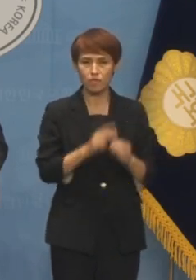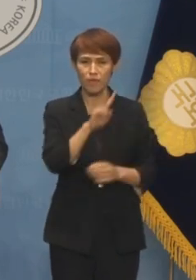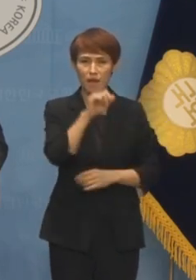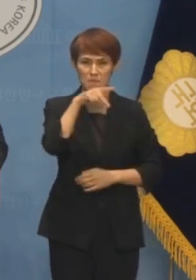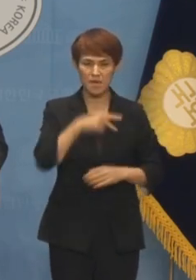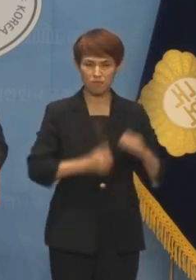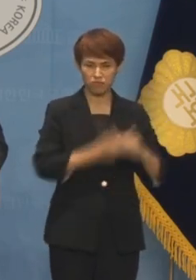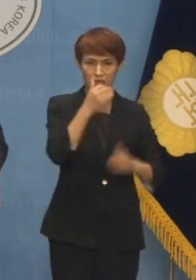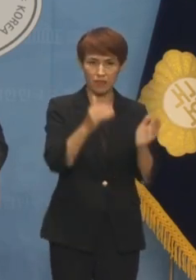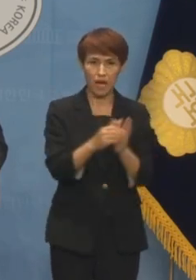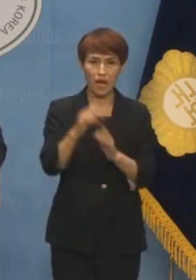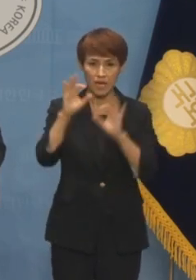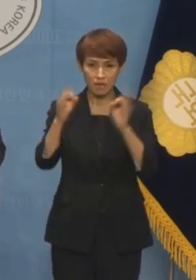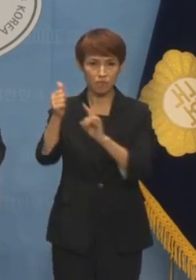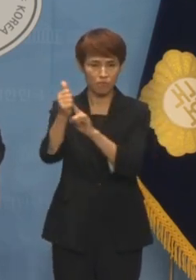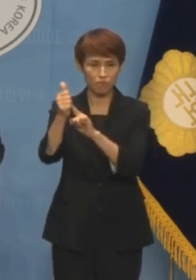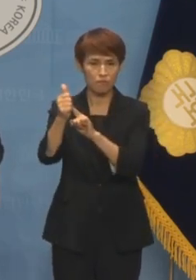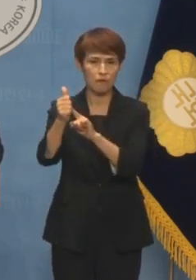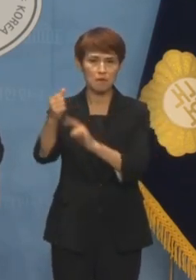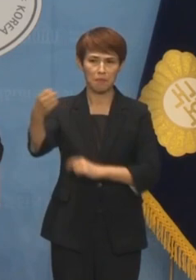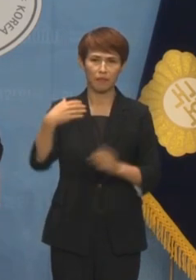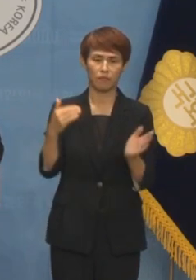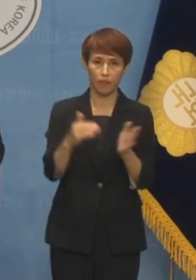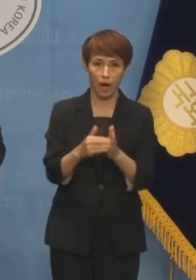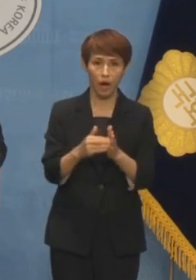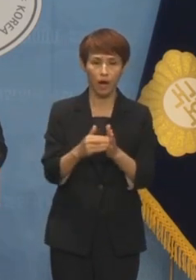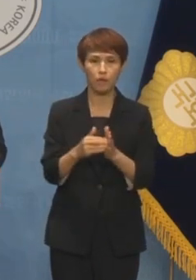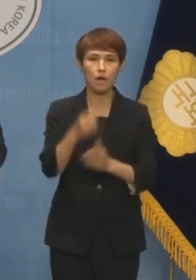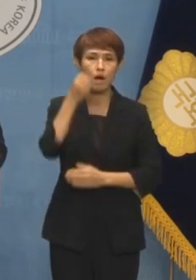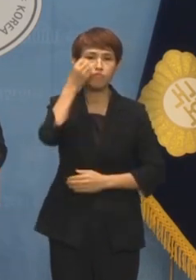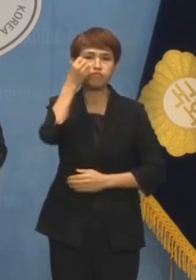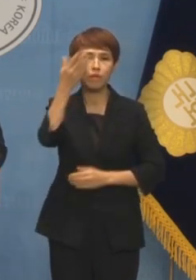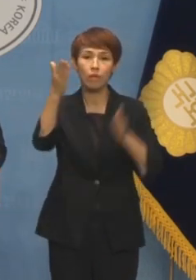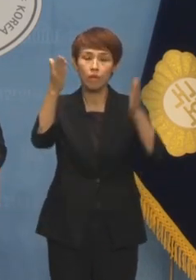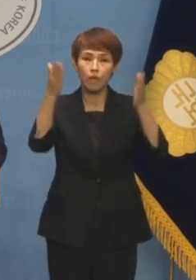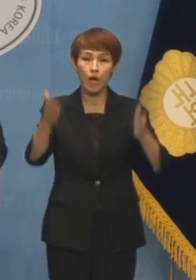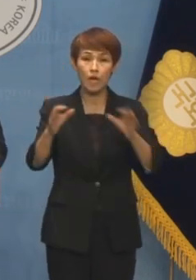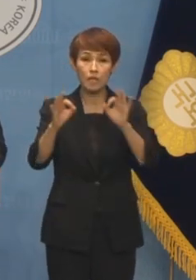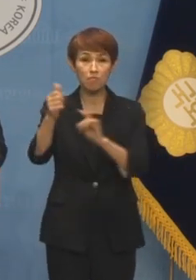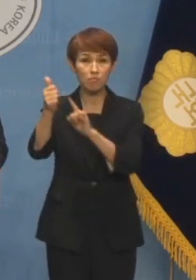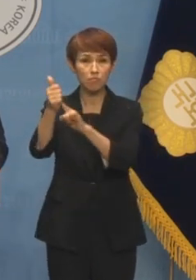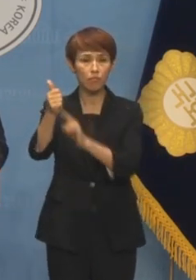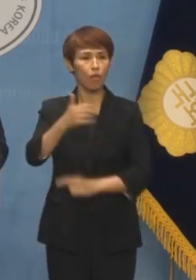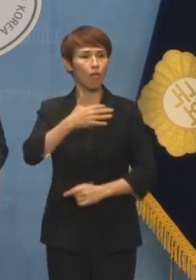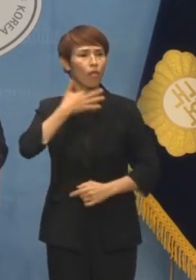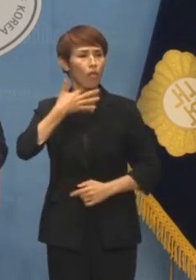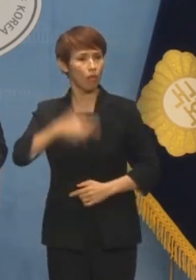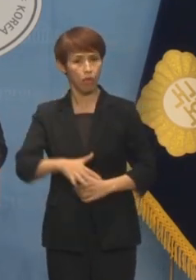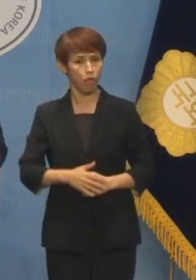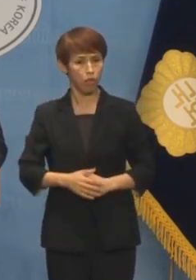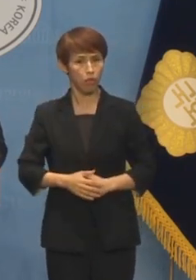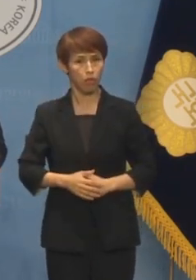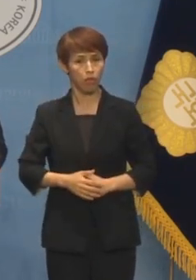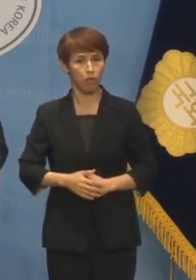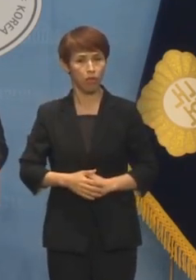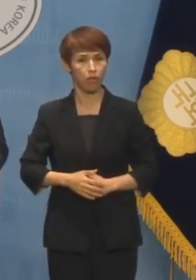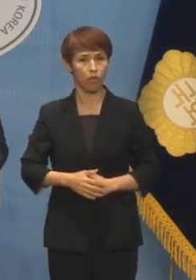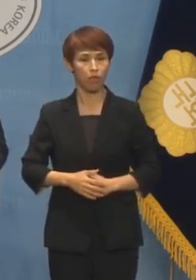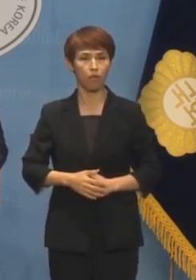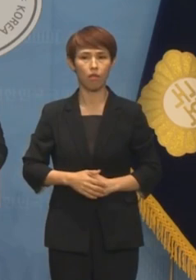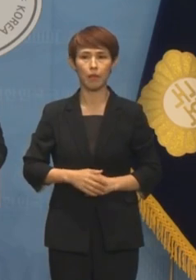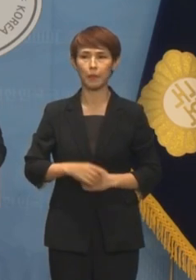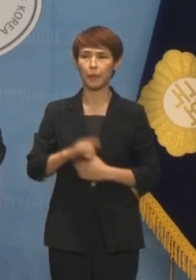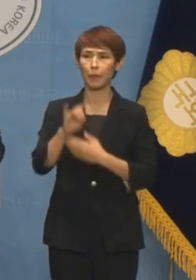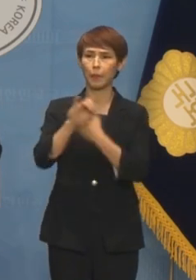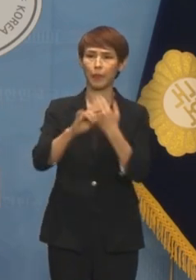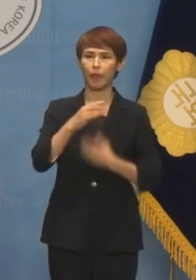사령관으로부터 들었다고 주장한 이후 무려 9달 동안 김 사령관은 그런 말을 한 적이 없다고 발뺌해